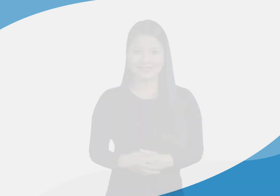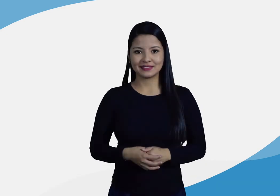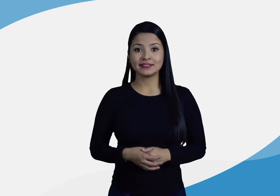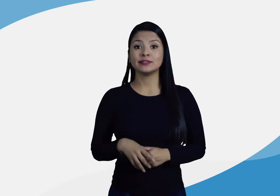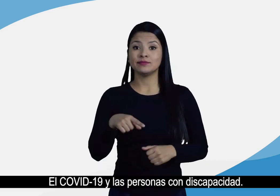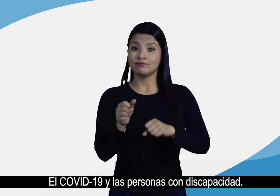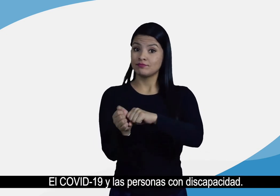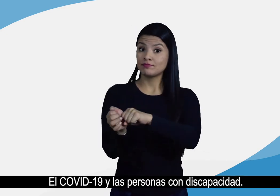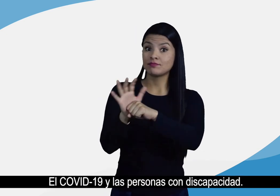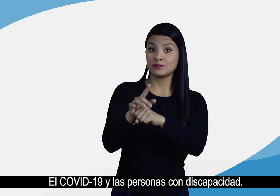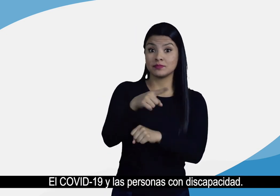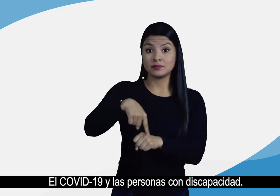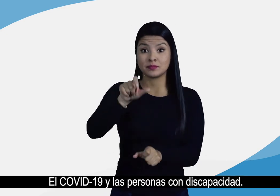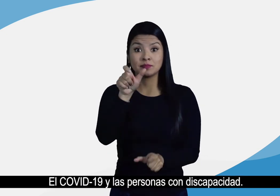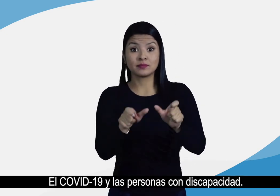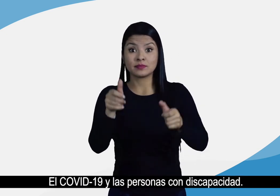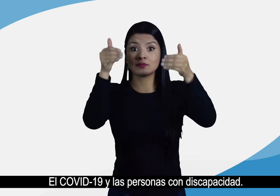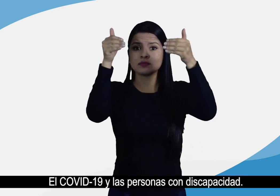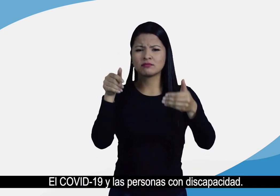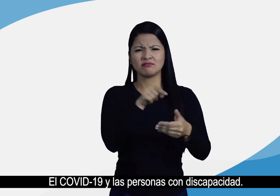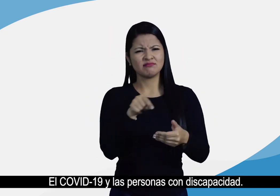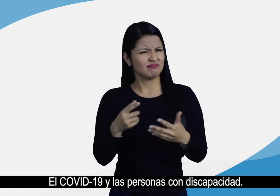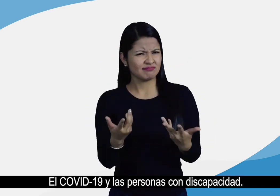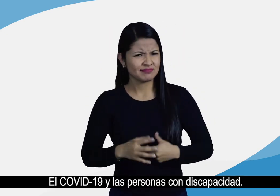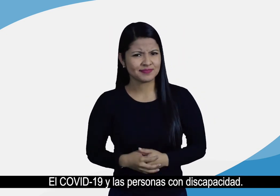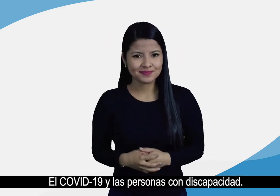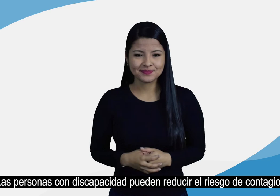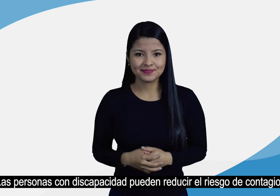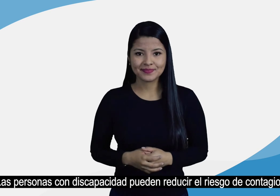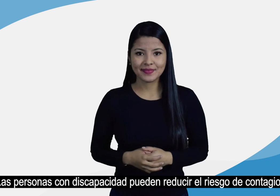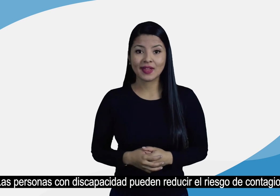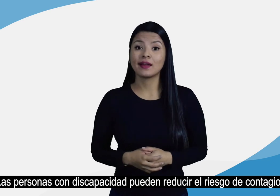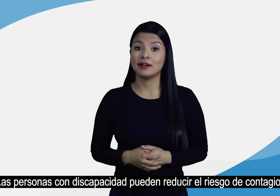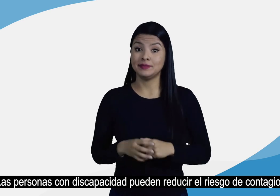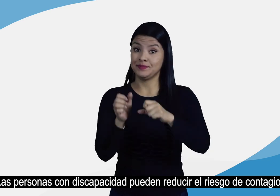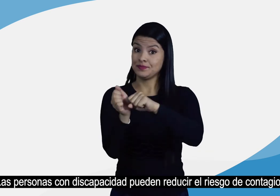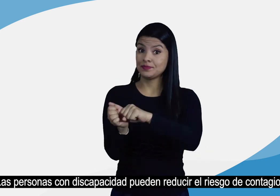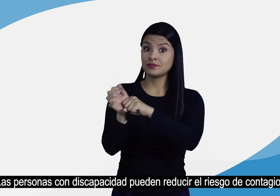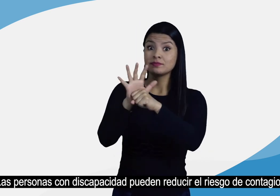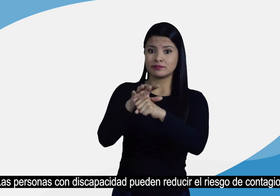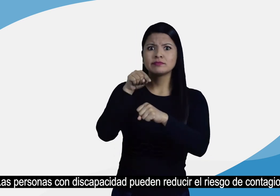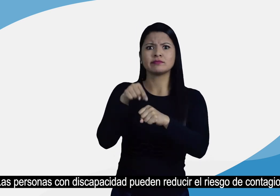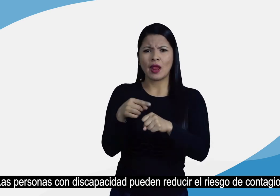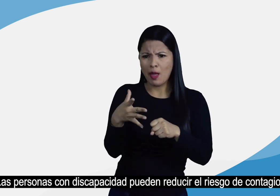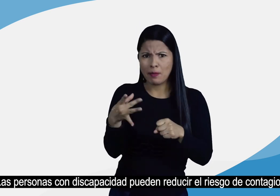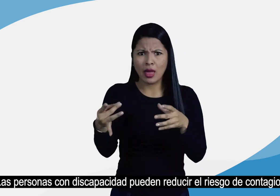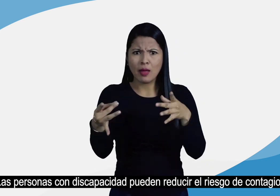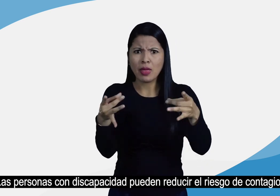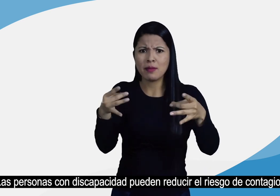El COVID-19 y las personas con discapacidad Las personas con discapacidad pueden reducir el riesgo de contagio